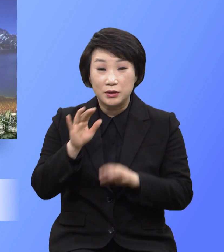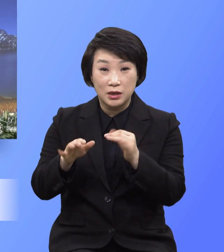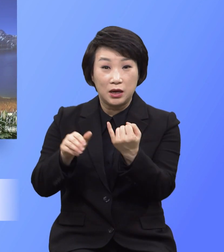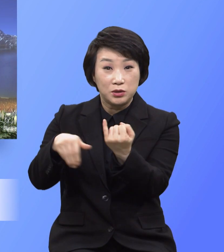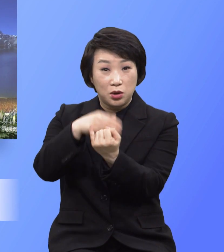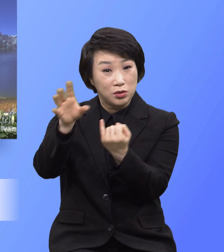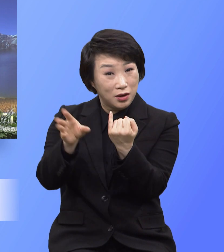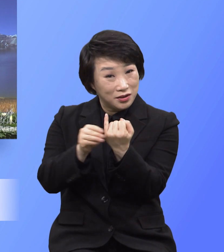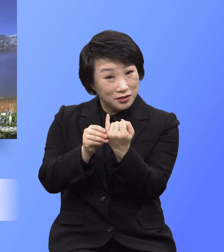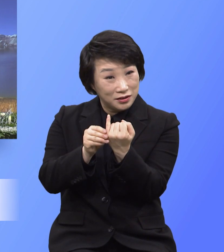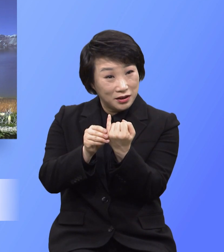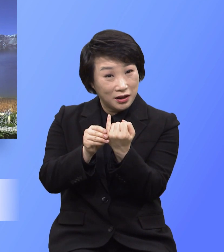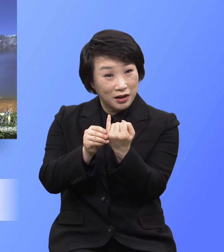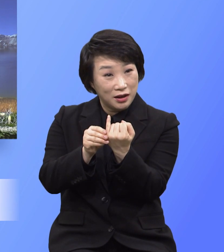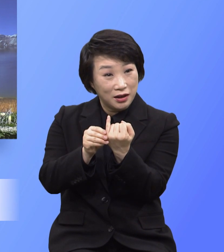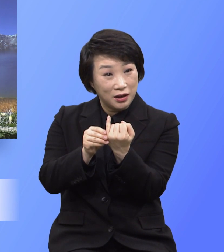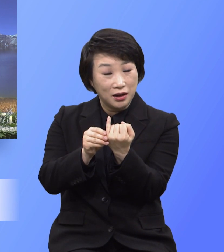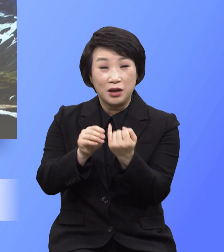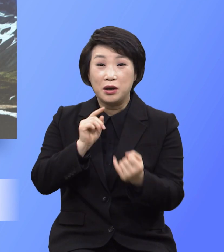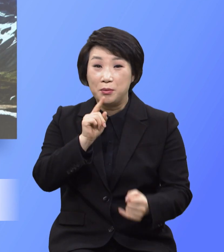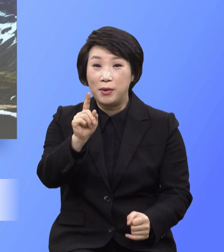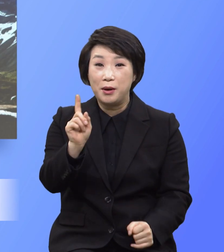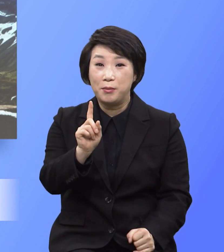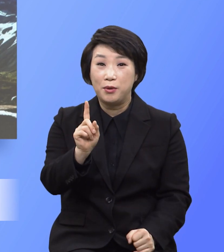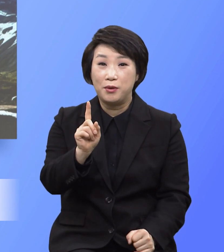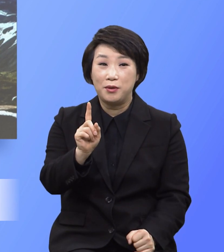처녀가 잉태했다라고는 말은